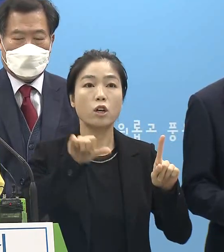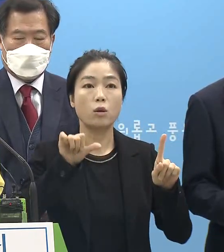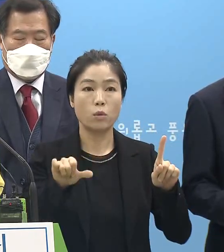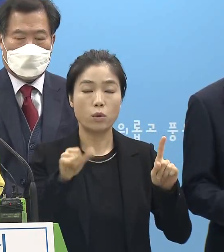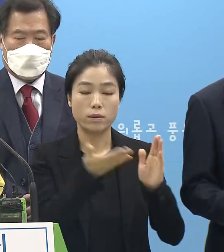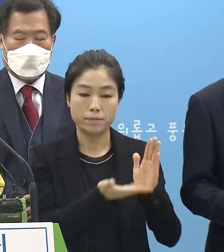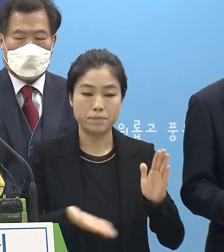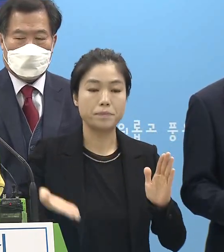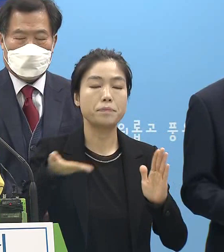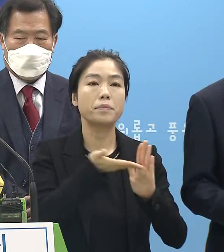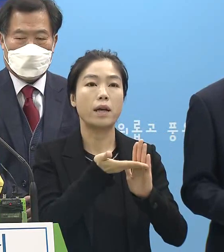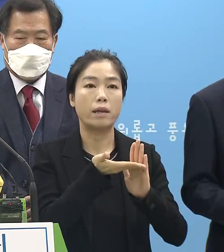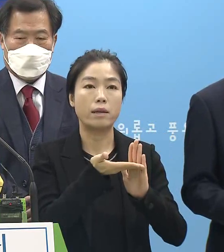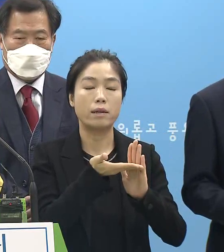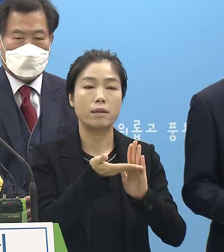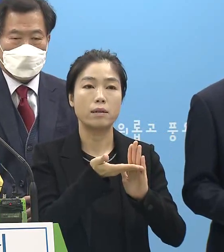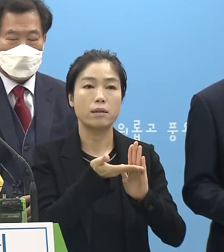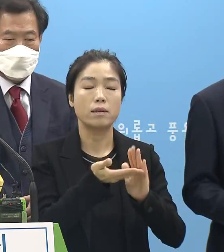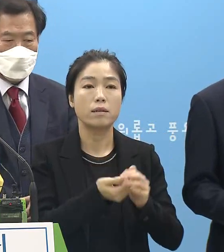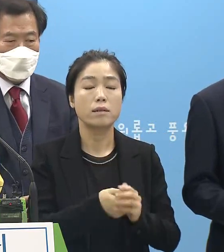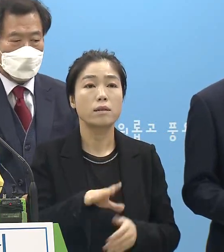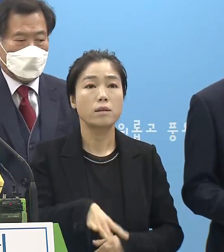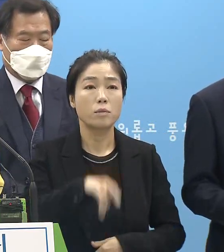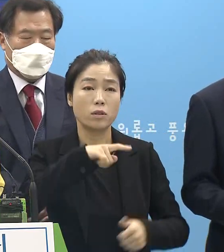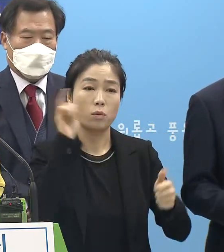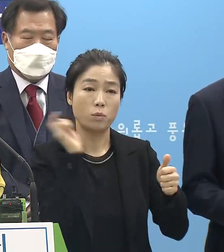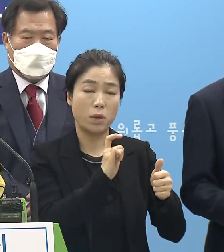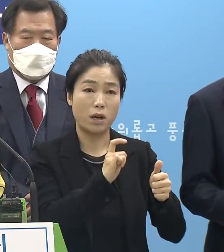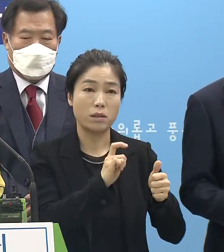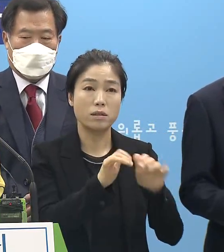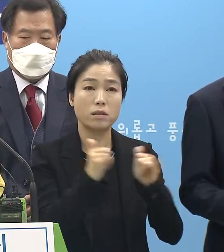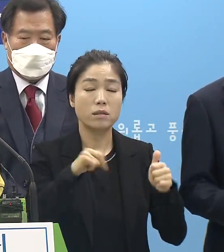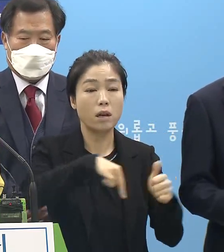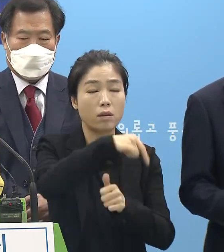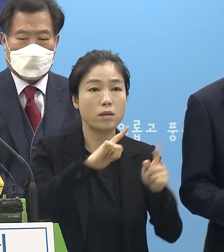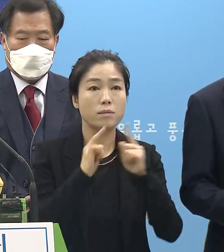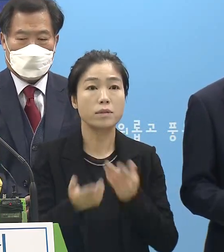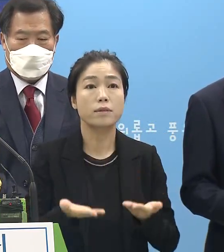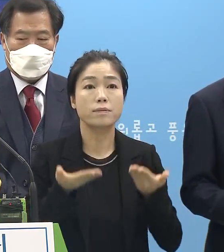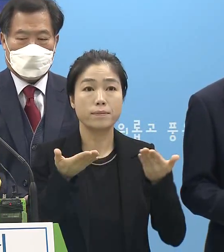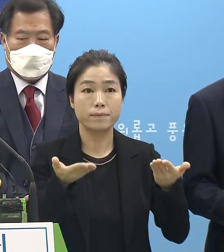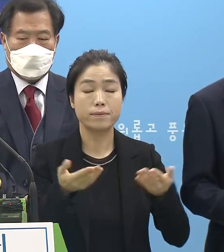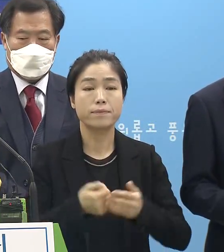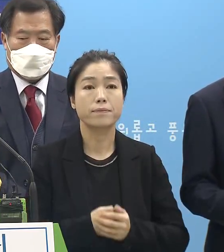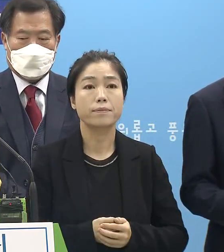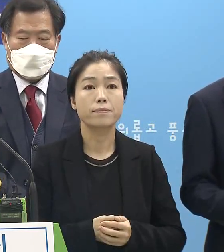1.5단계로 격상합니다. 먼저 확진자 현황부터 말씀드리겠습니다.